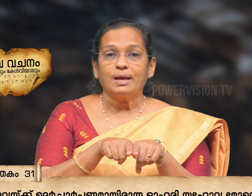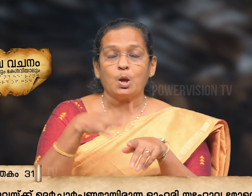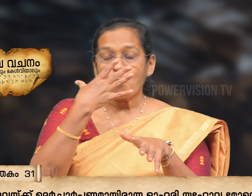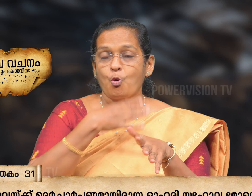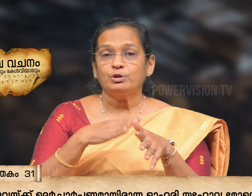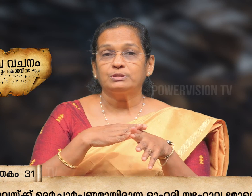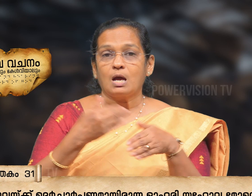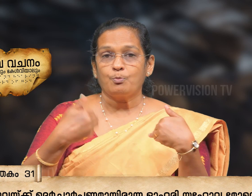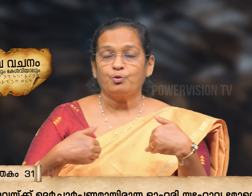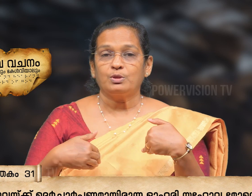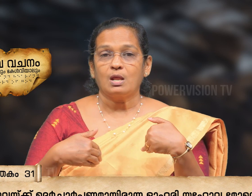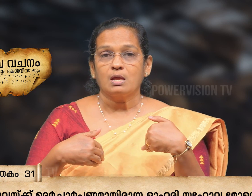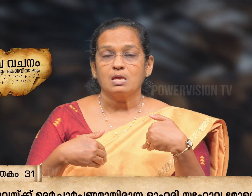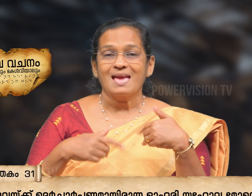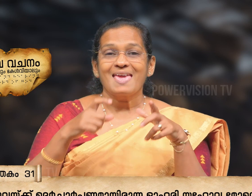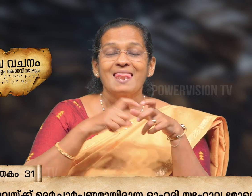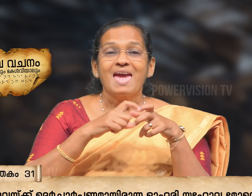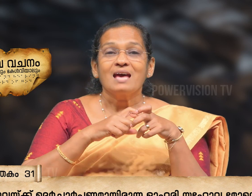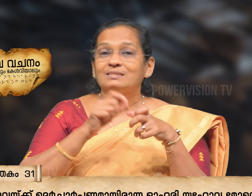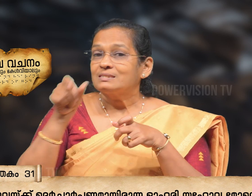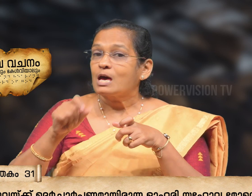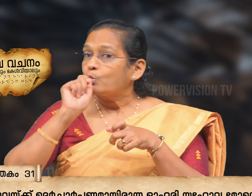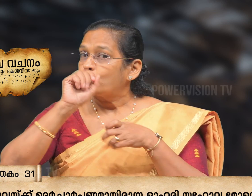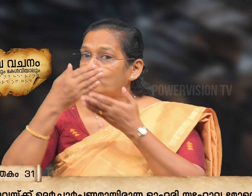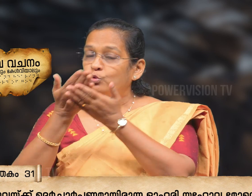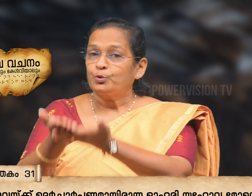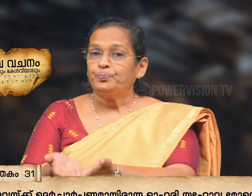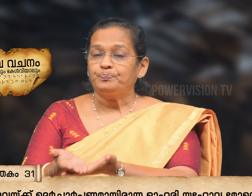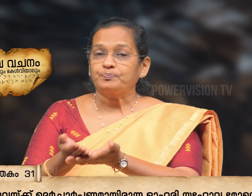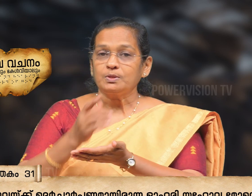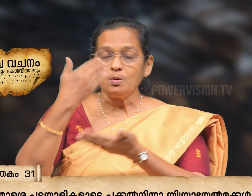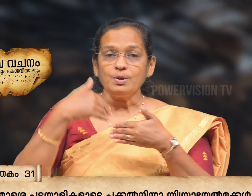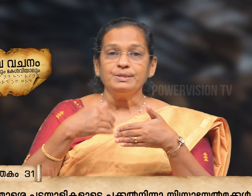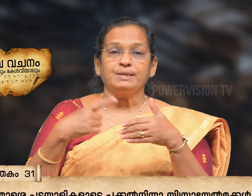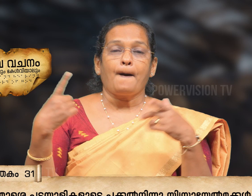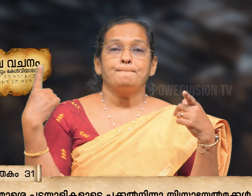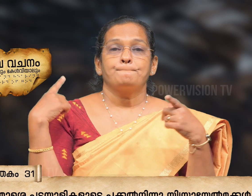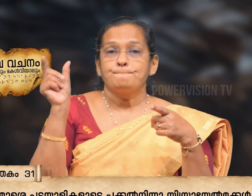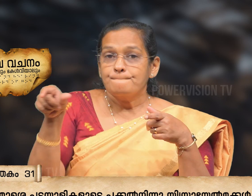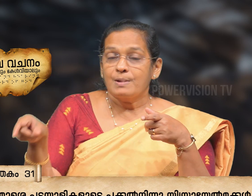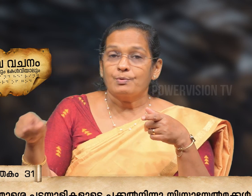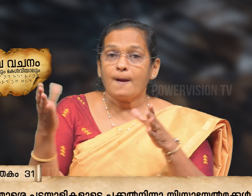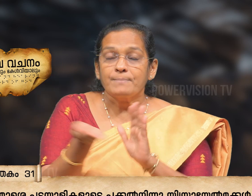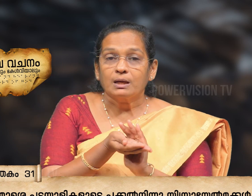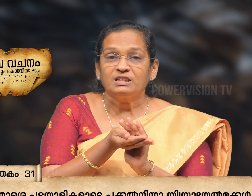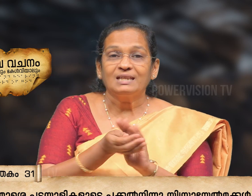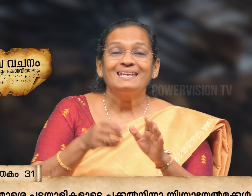കൽപ്പിച്ചതുപോലെ മോശെ പുരോഹിതനായ എലയാസാറിന് കൊടുത്തു. മോശെ പടയാളികളുടെ പക്കൽ നിന്ന്